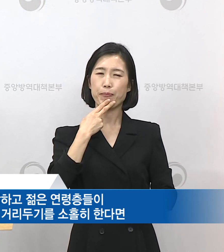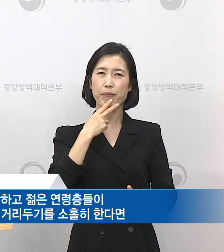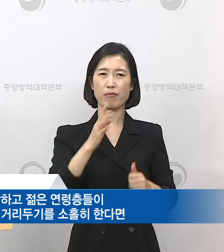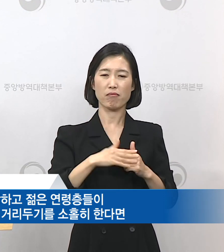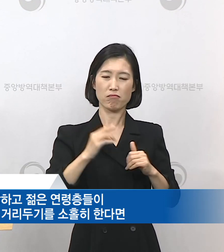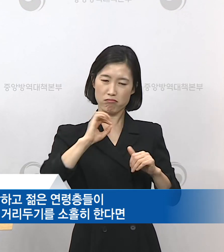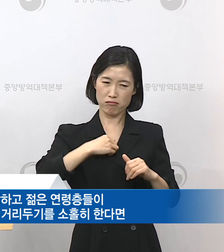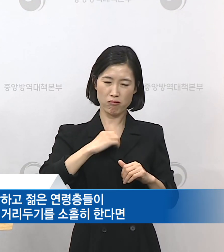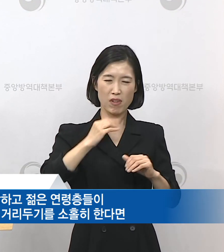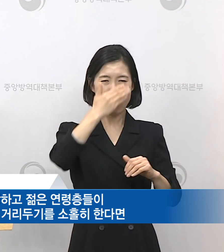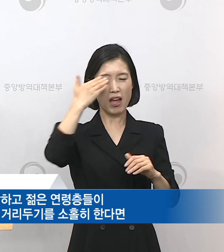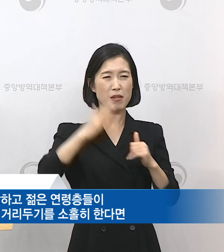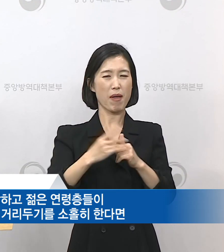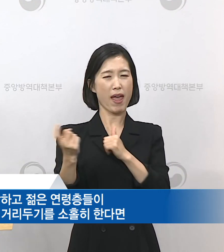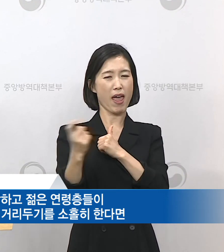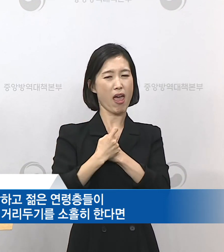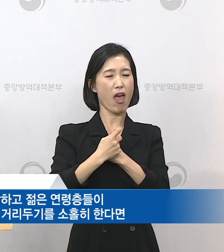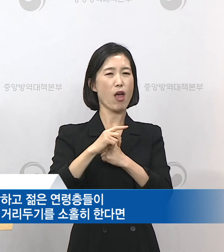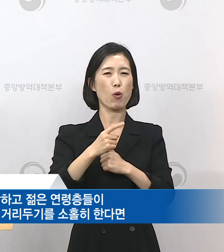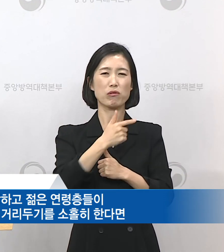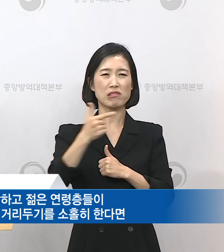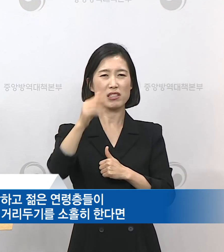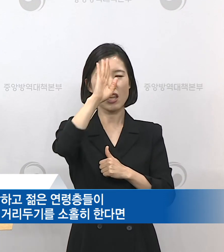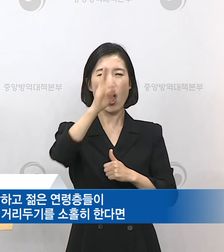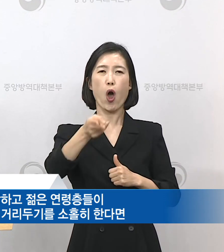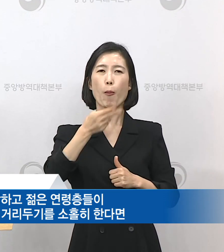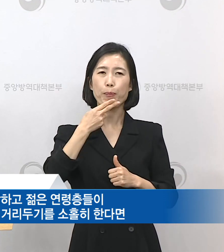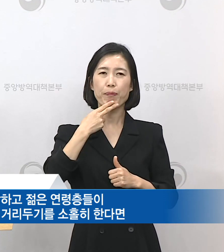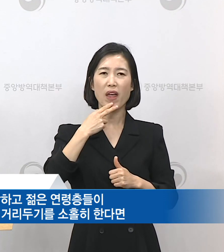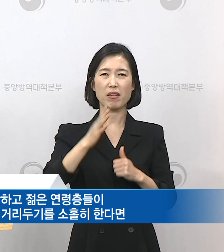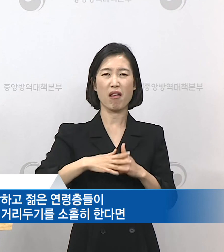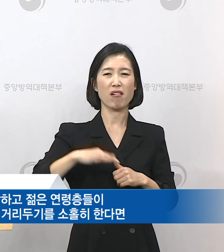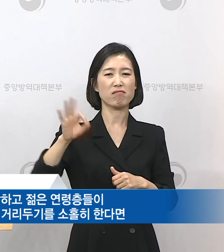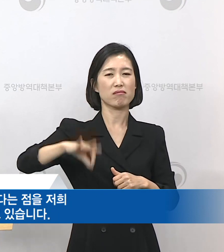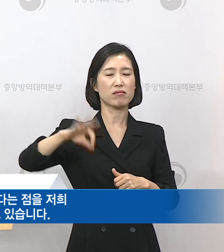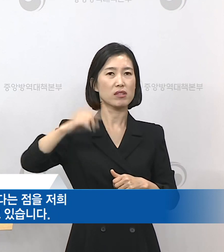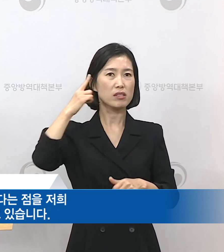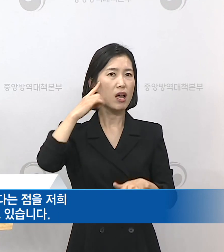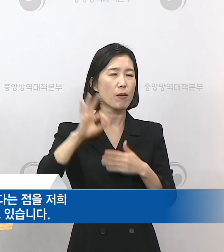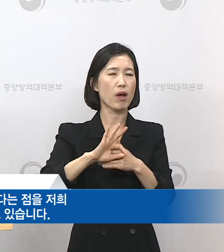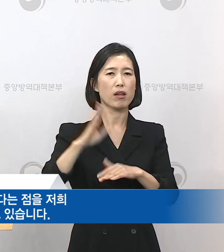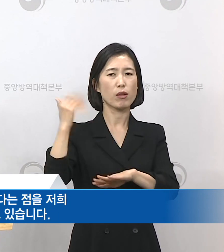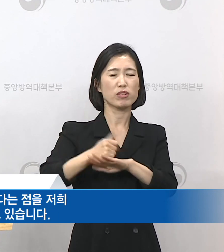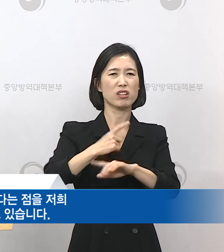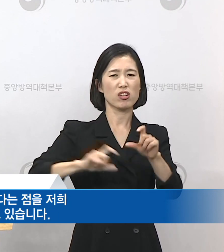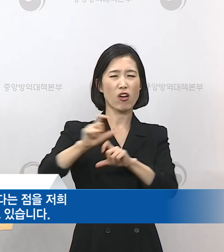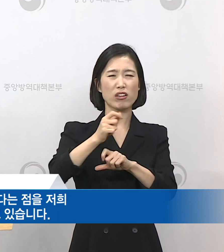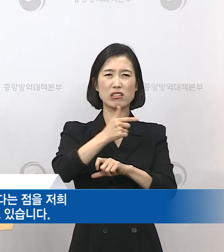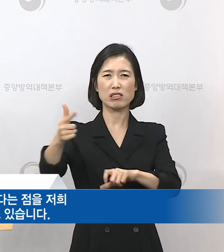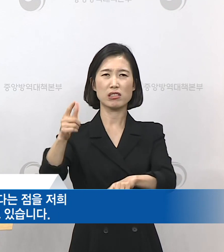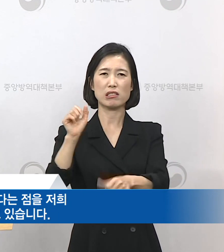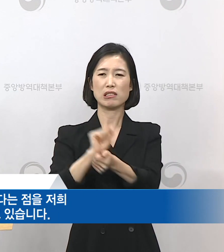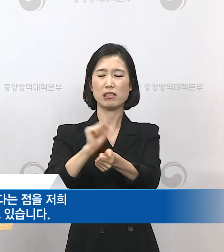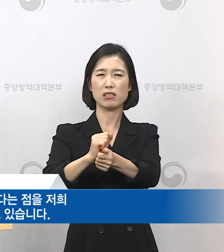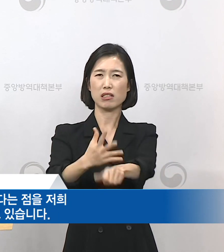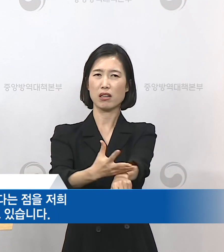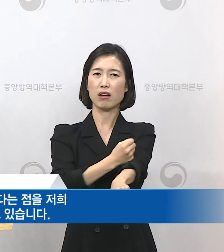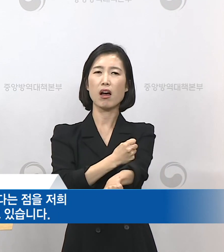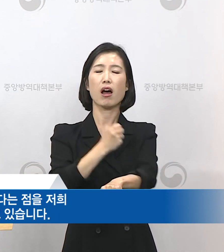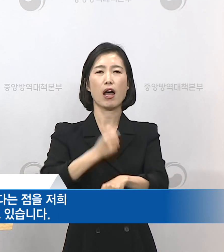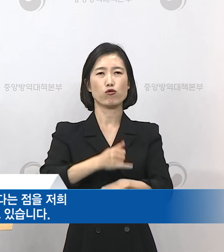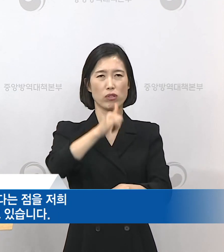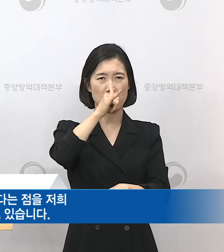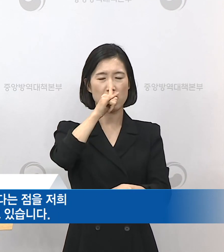가볍게 알린다는 생각에 거리두기 를 소홀히 한다면 훨씬 더 큰 유행이 예 발생할 수도